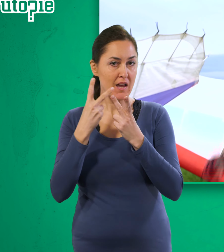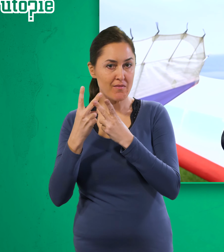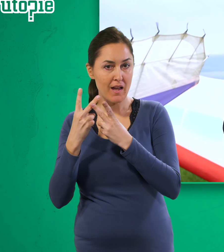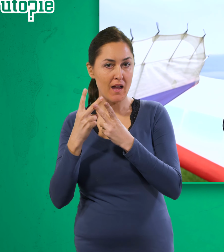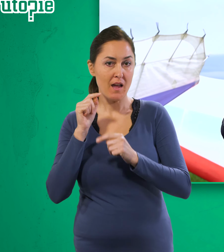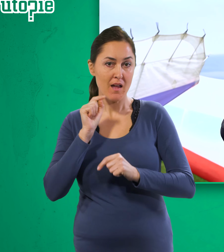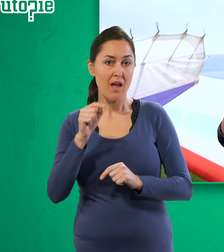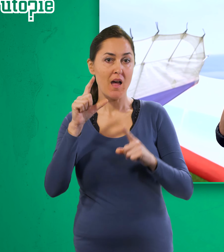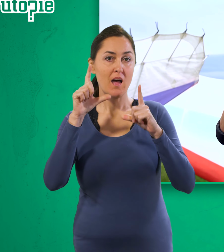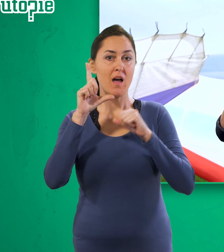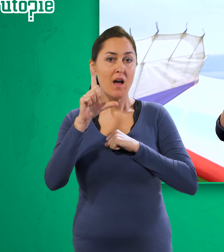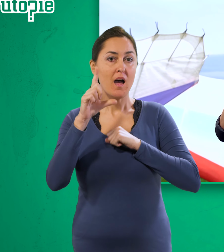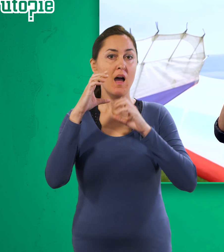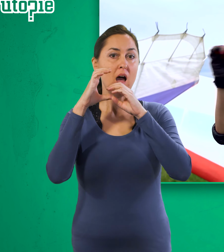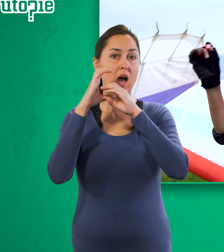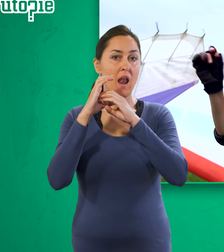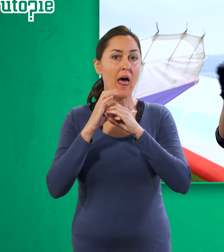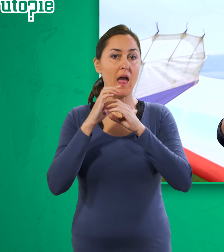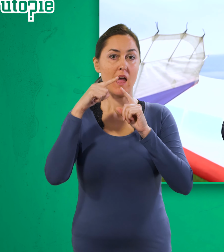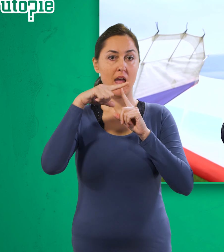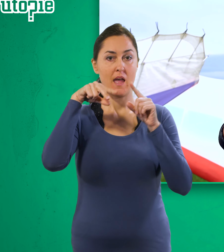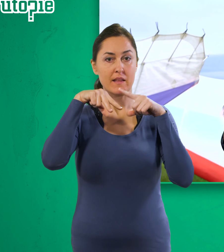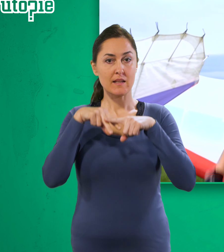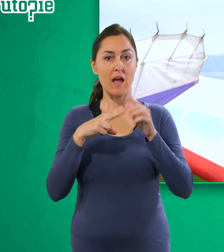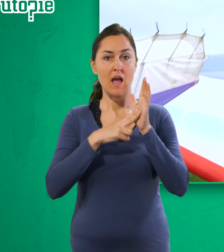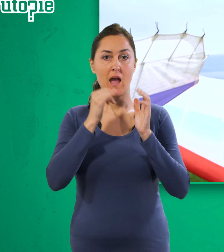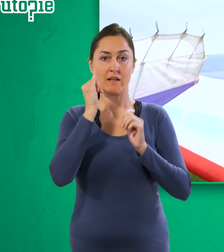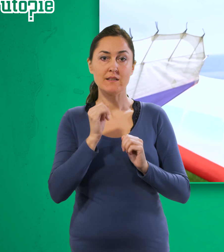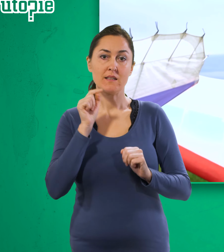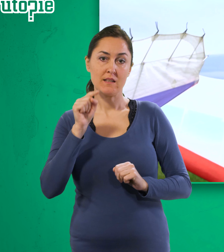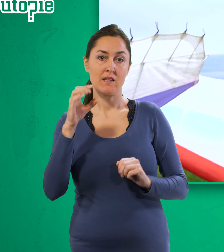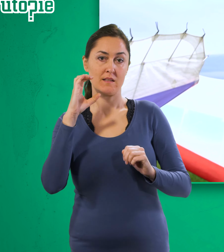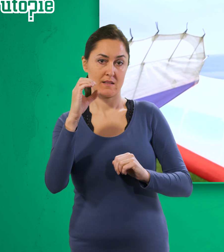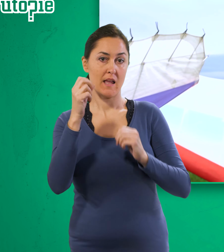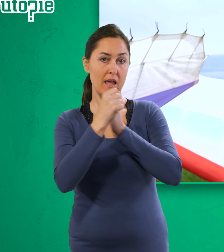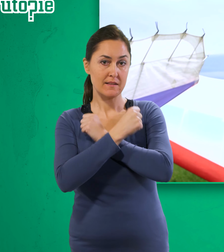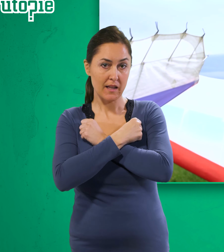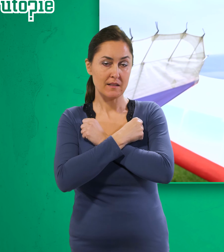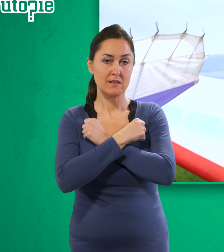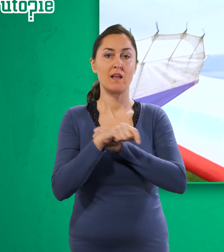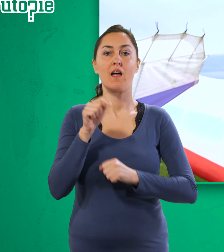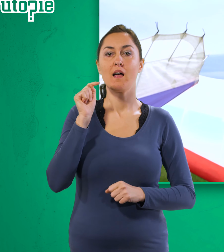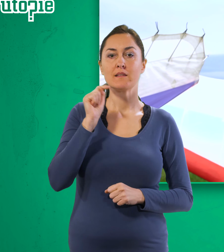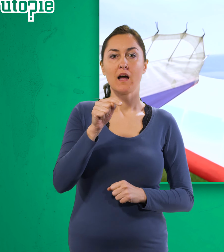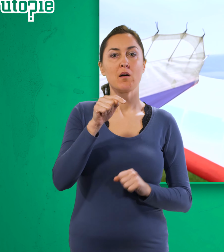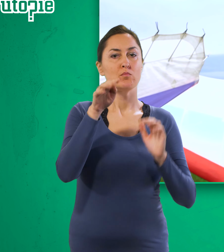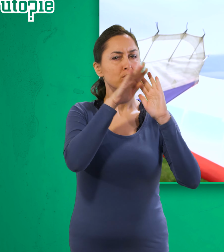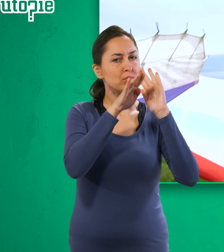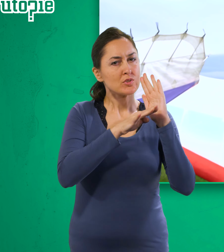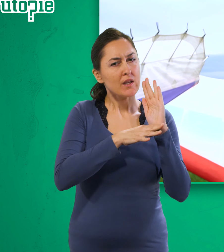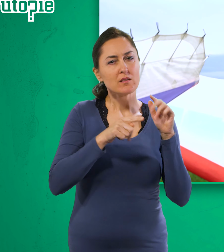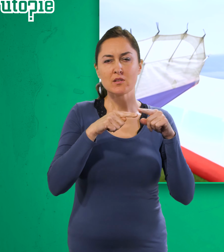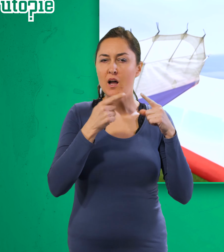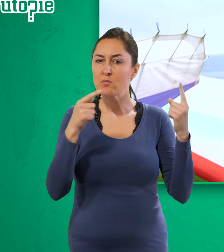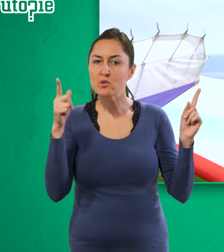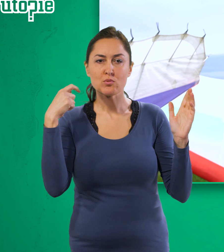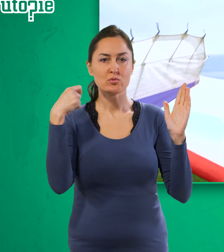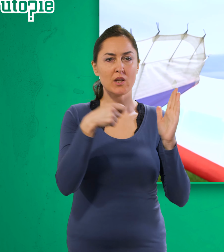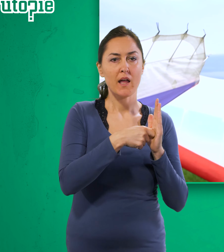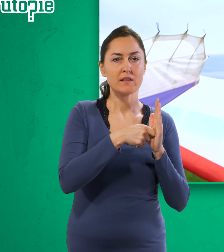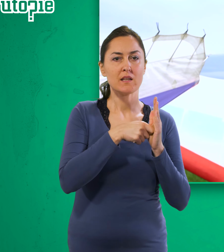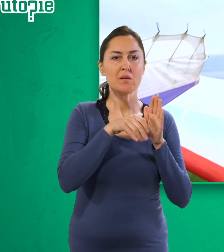první kolonka větroně, druhá kolonka motorový letadla, Cessny, ultralighty, pak tam byl paragliding,